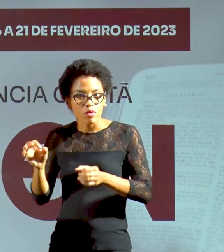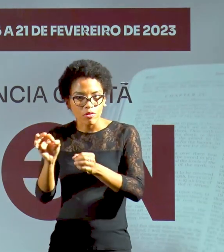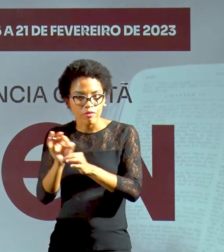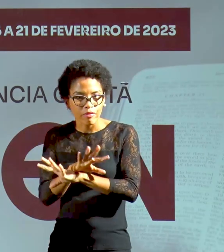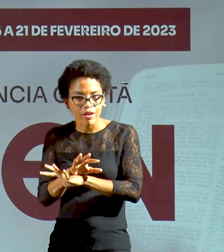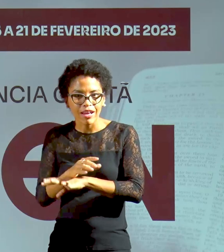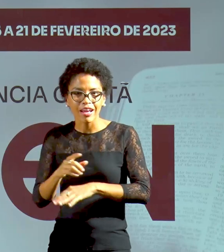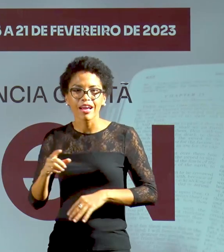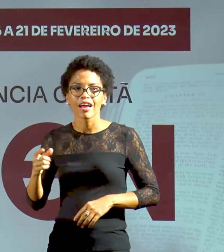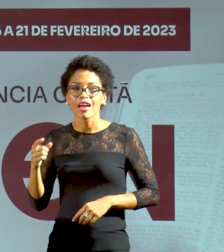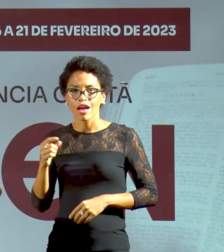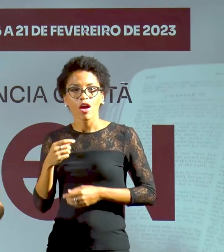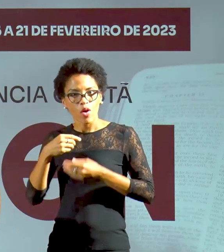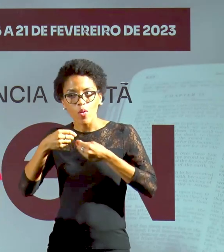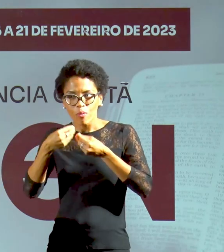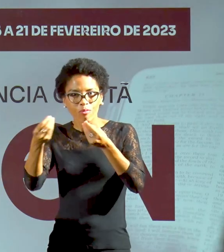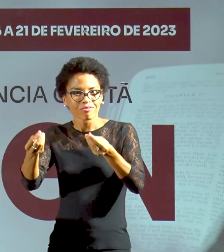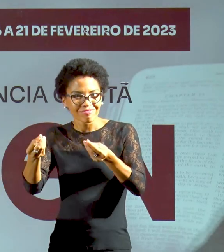quer nós